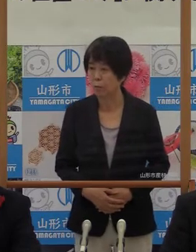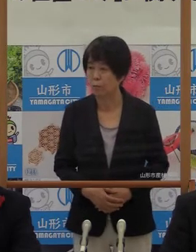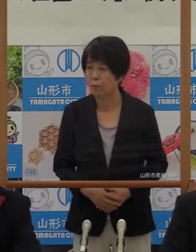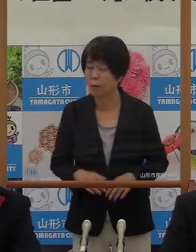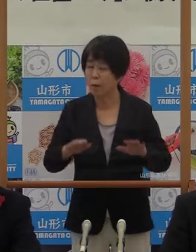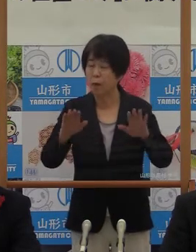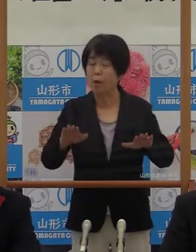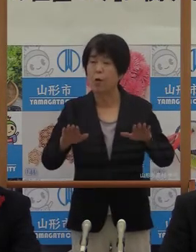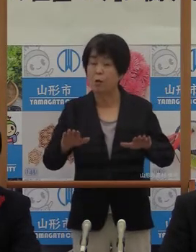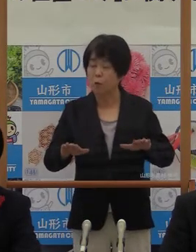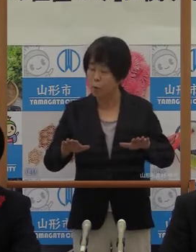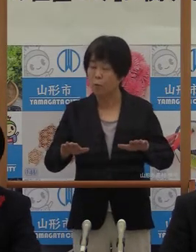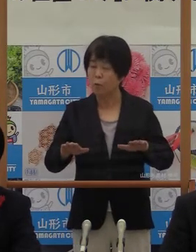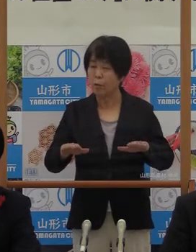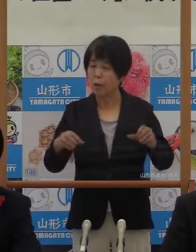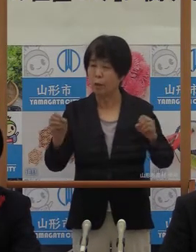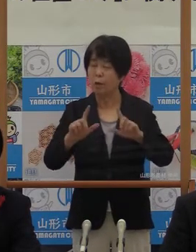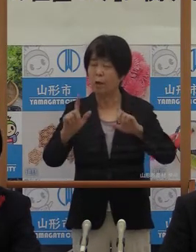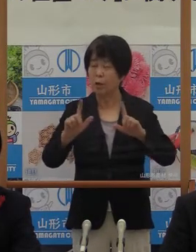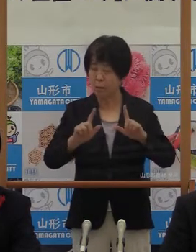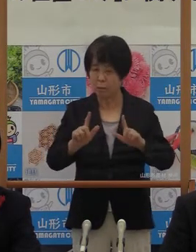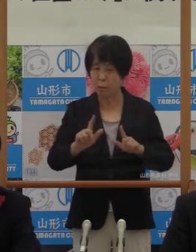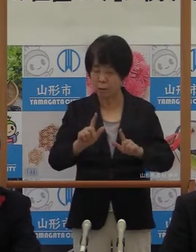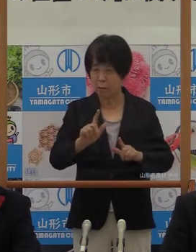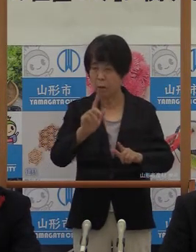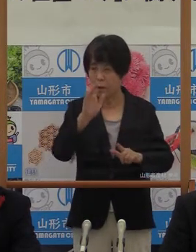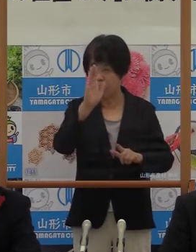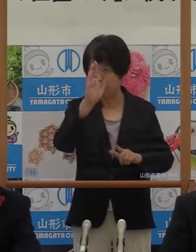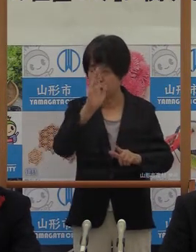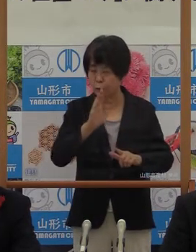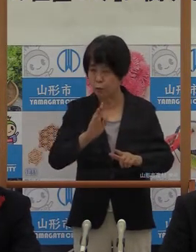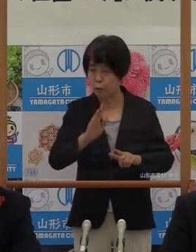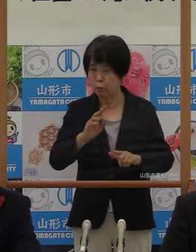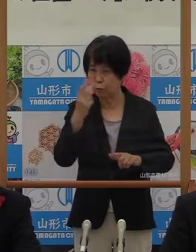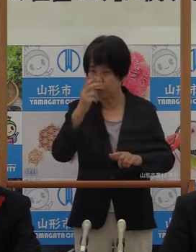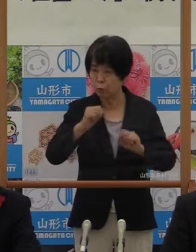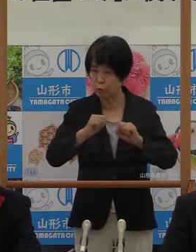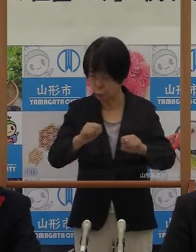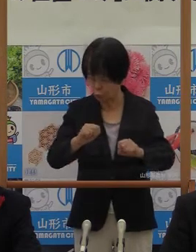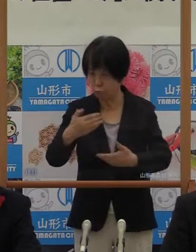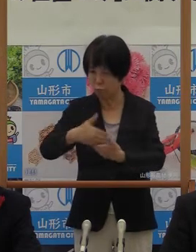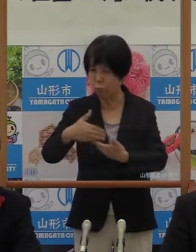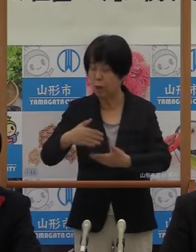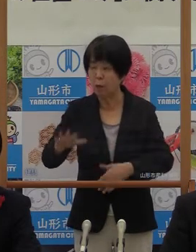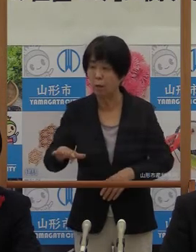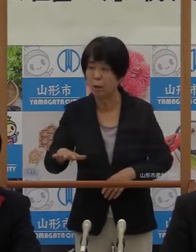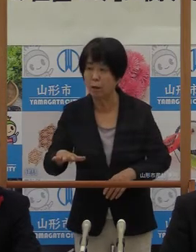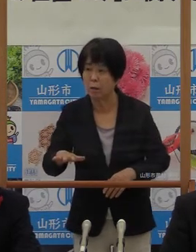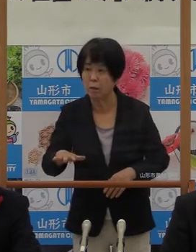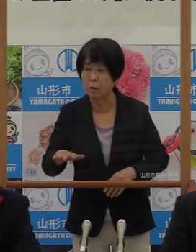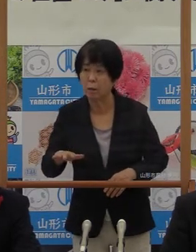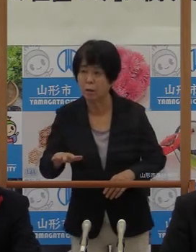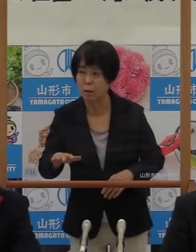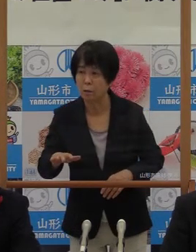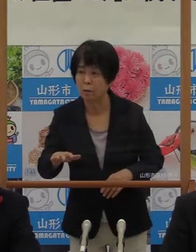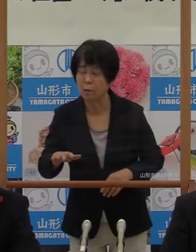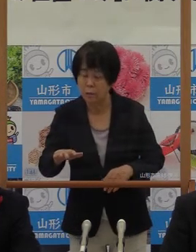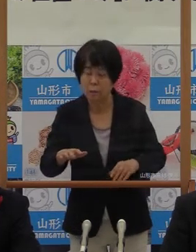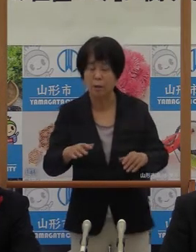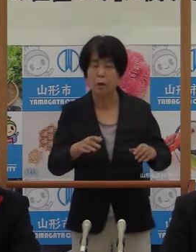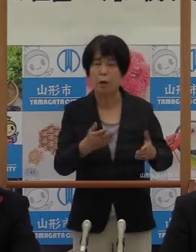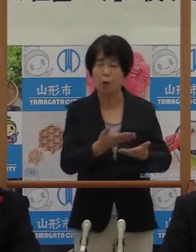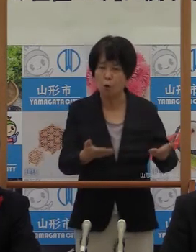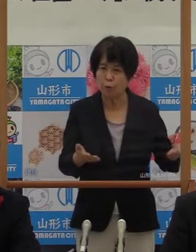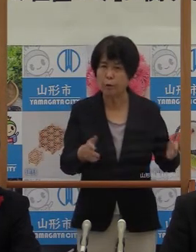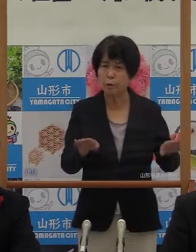サウンディング型市場調査を実施するということですけれども、もうこれまでに 休業が決まってから今